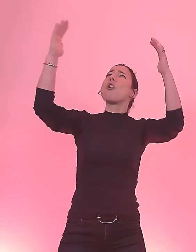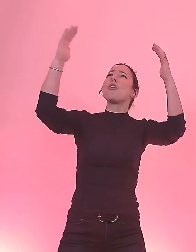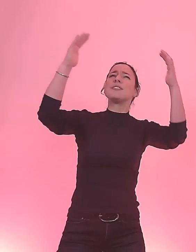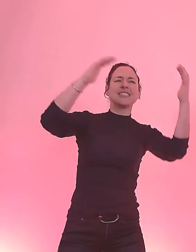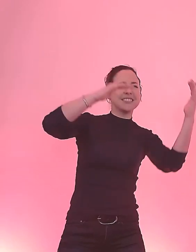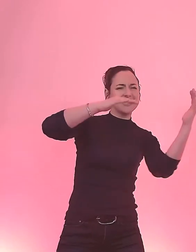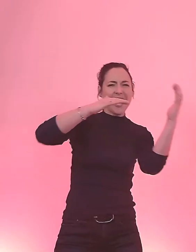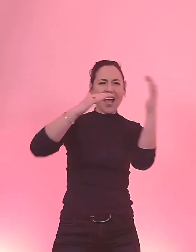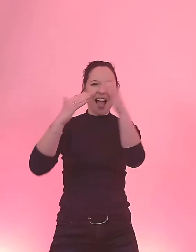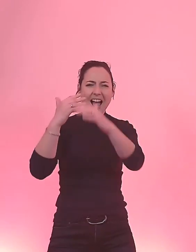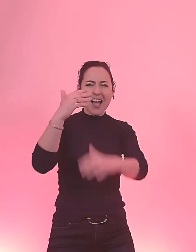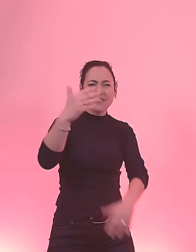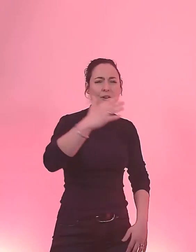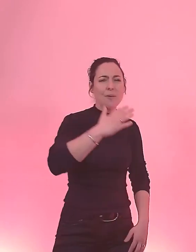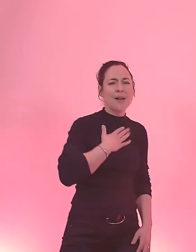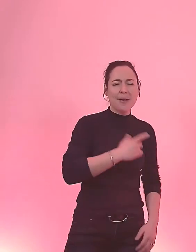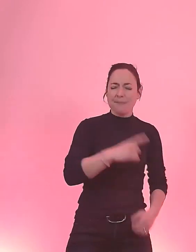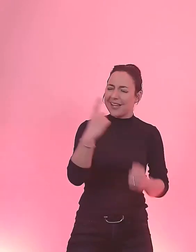is de